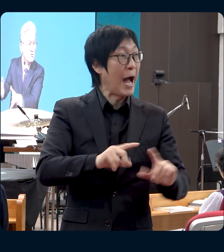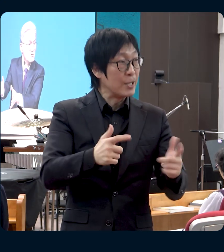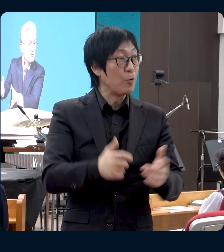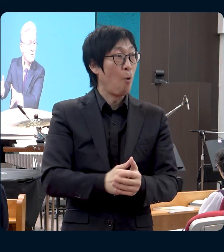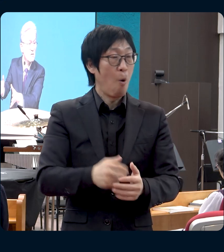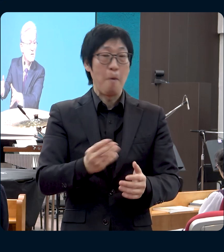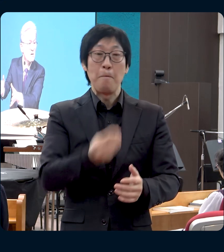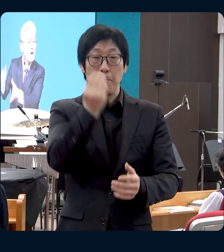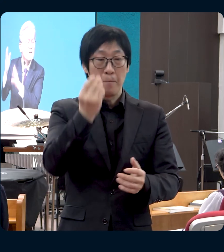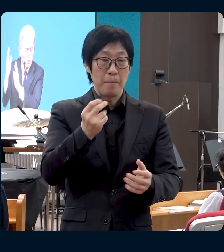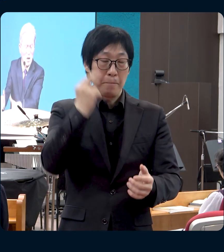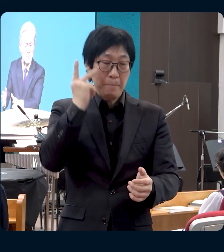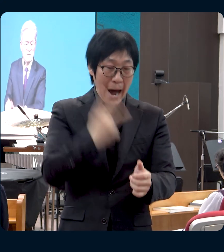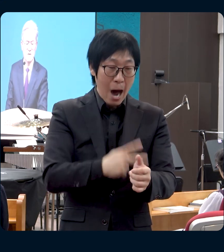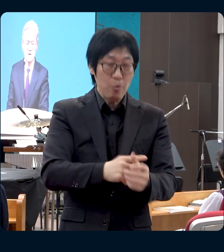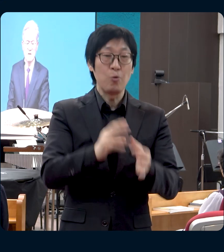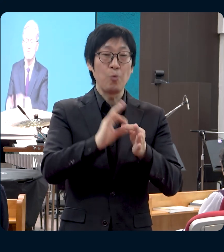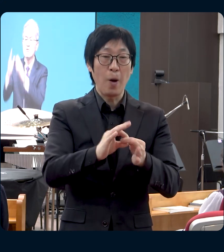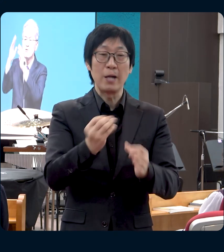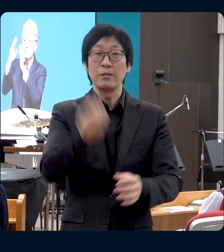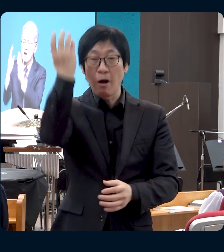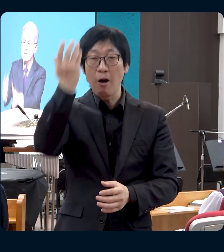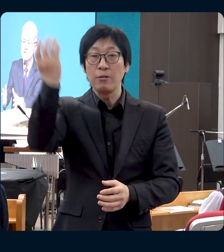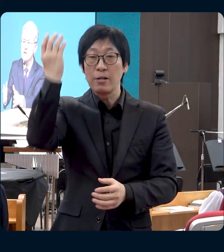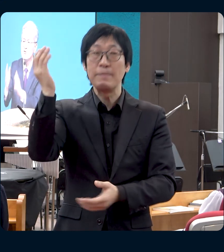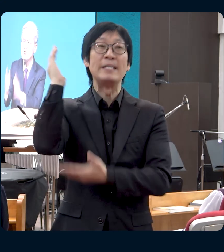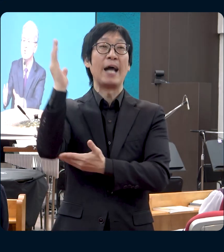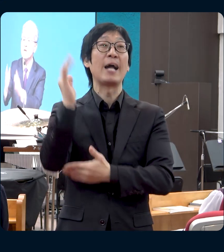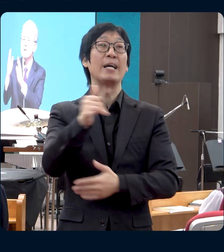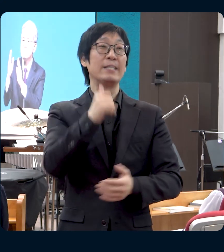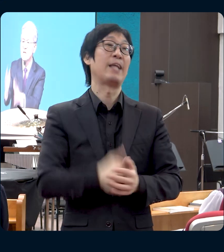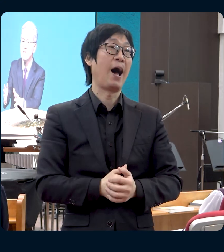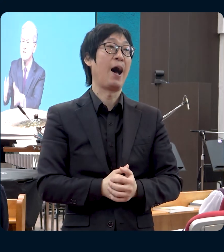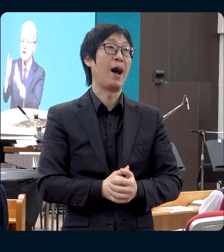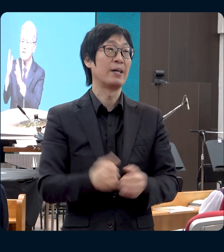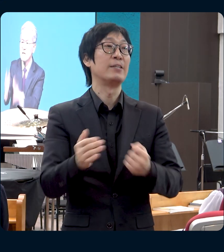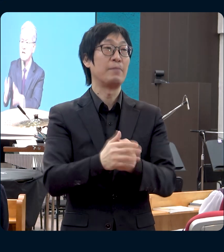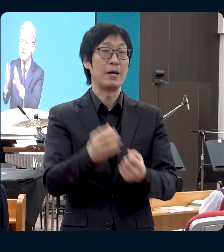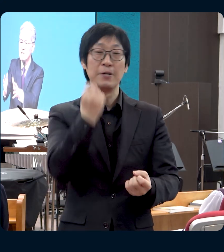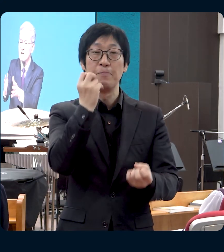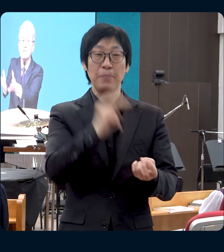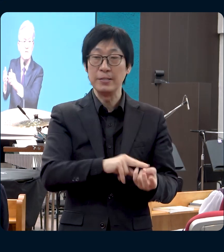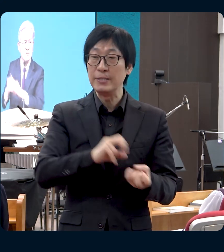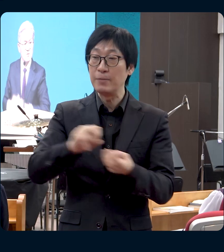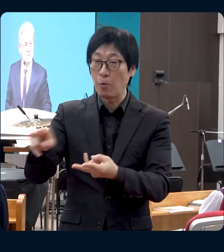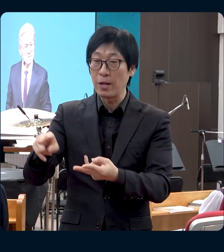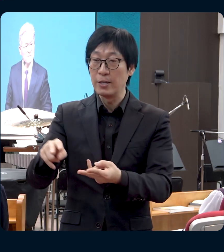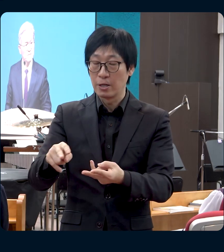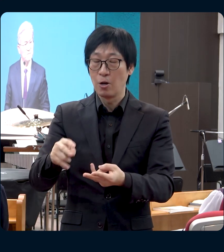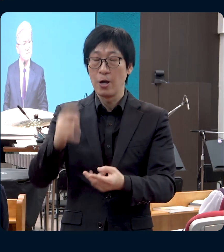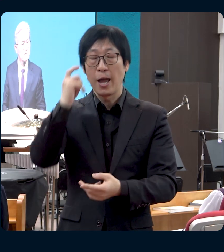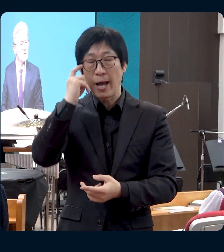하신 거거든요. 그렇다면 이건 굉장히 중요한 메시지가 이 안에 있다, 이런 뜻이죠.